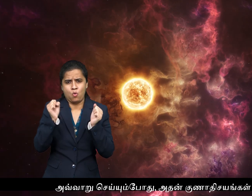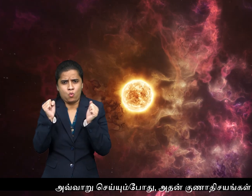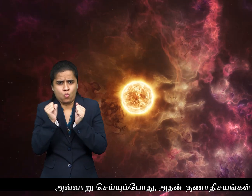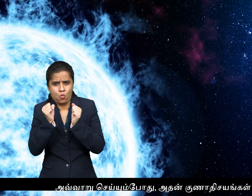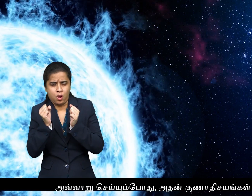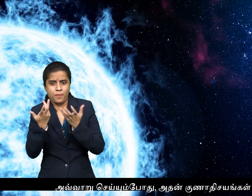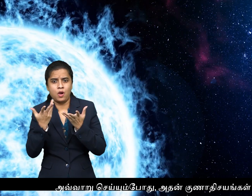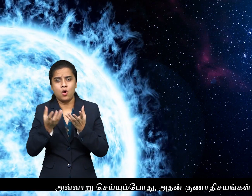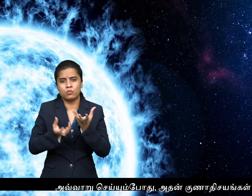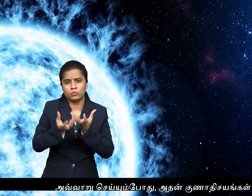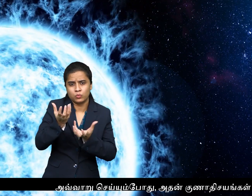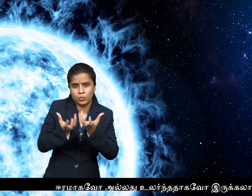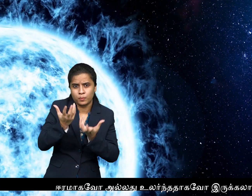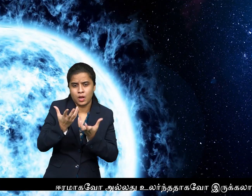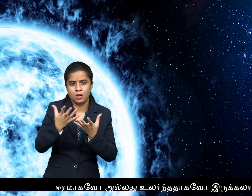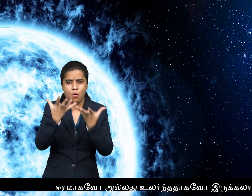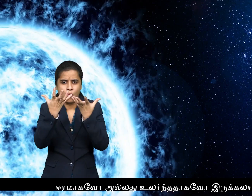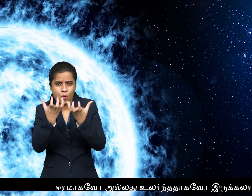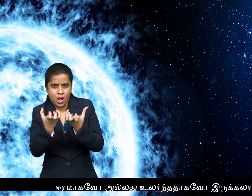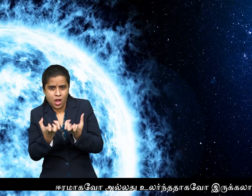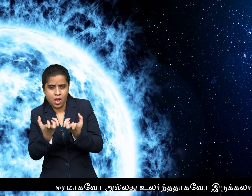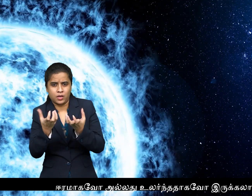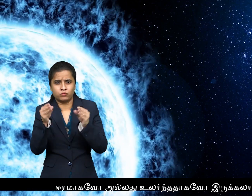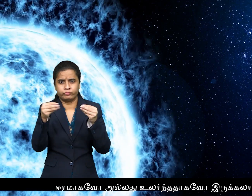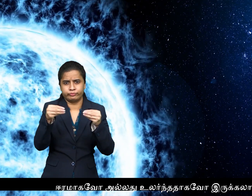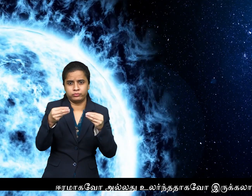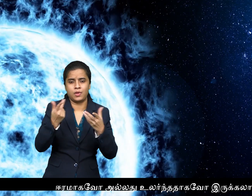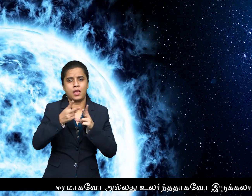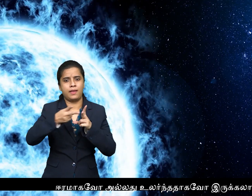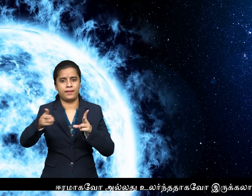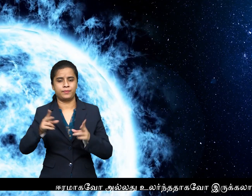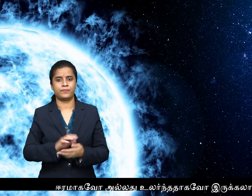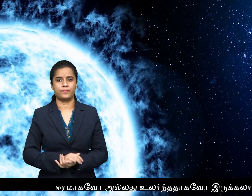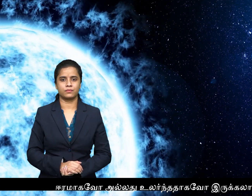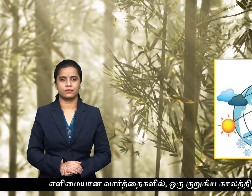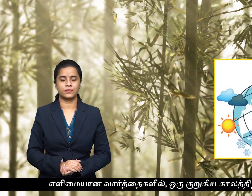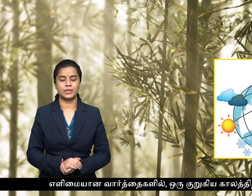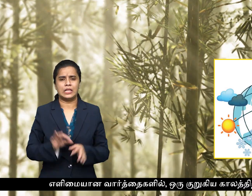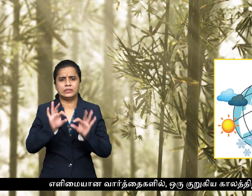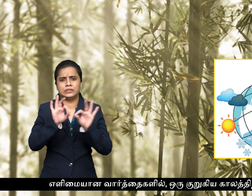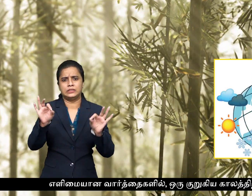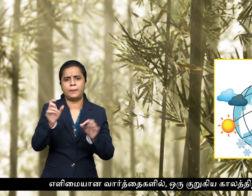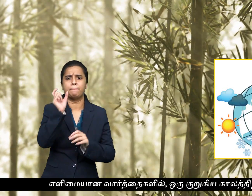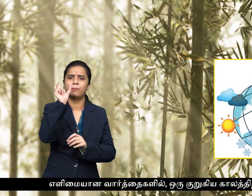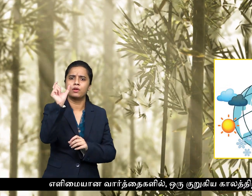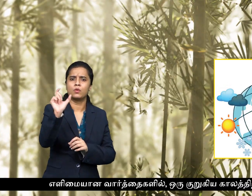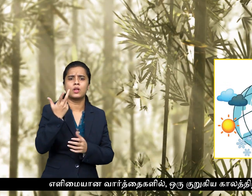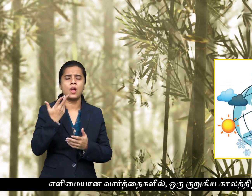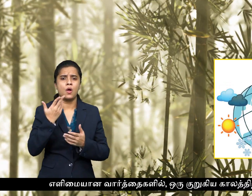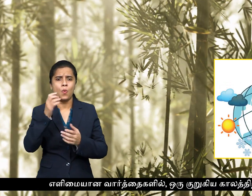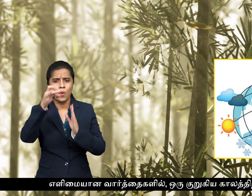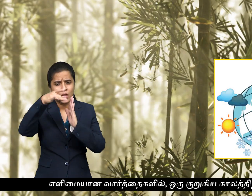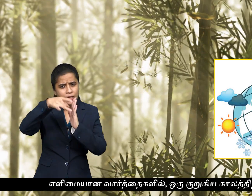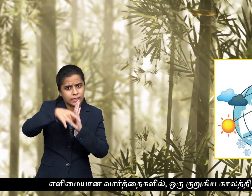வெப்பமாகவோ அல்லது குளிராகவோ, ஈரமாகவோ அல்லது உலர்ந்ததாகவோ இருக்கலாம். எளிமையான வார்த்தைகளில்,